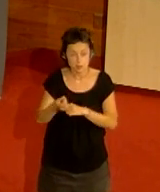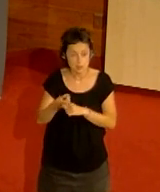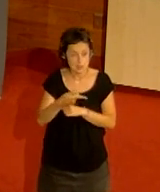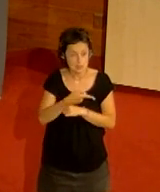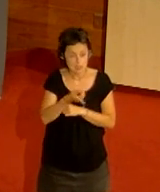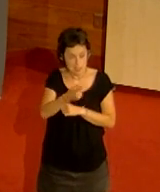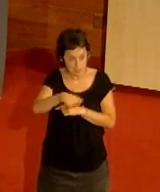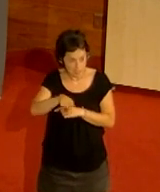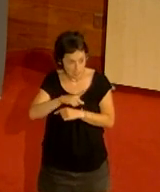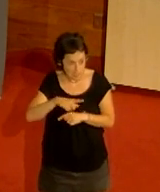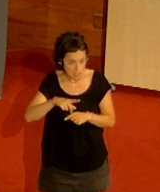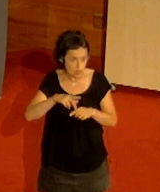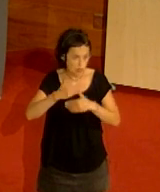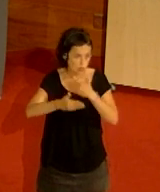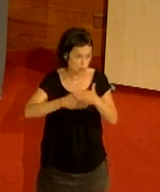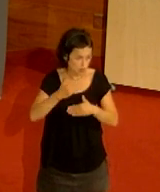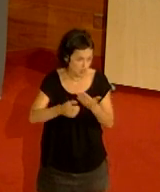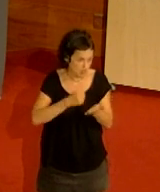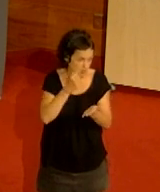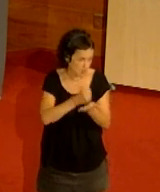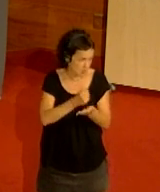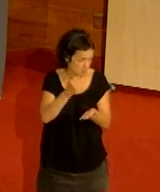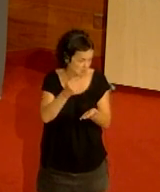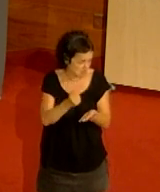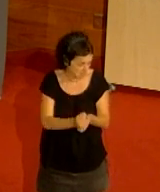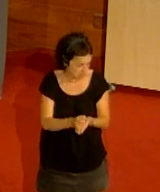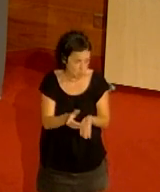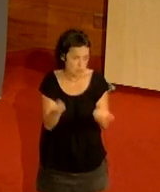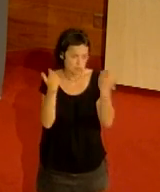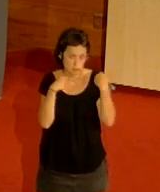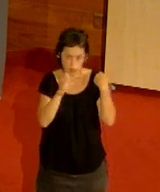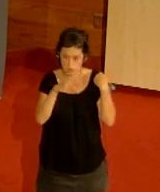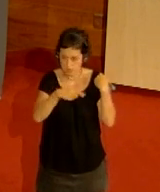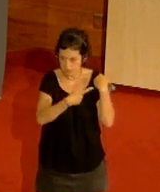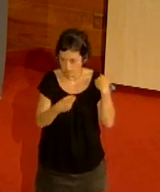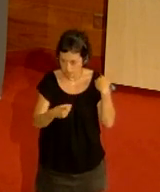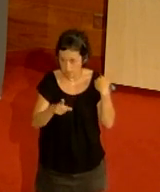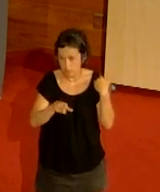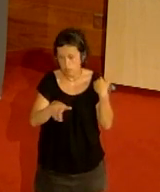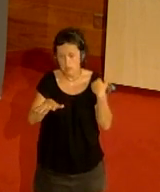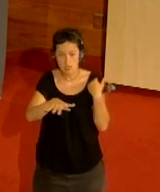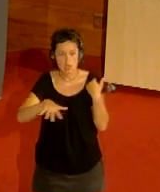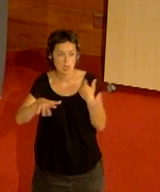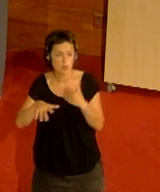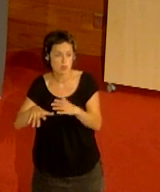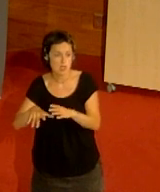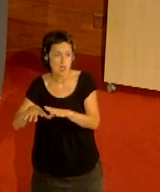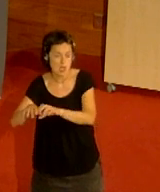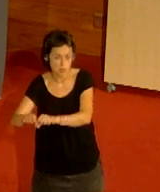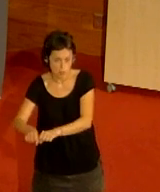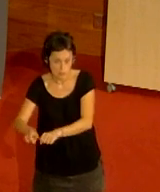se encargaban las ONGs y estaban en unos campos de acogida y luego finalmente ya se podían ir, desde eso